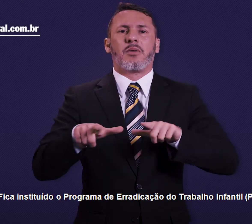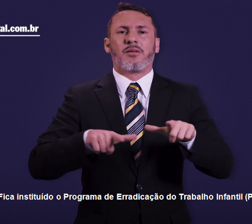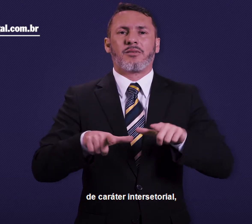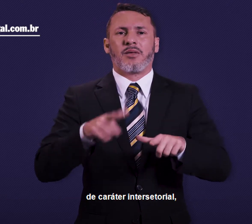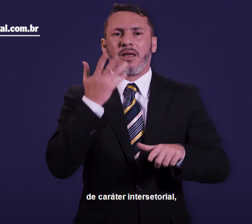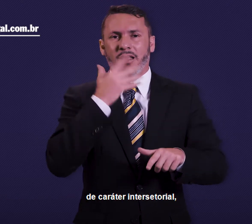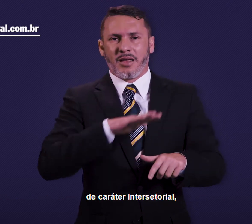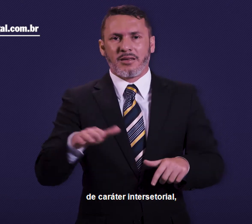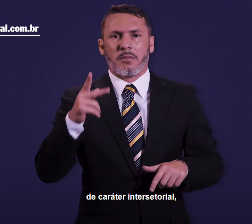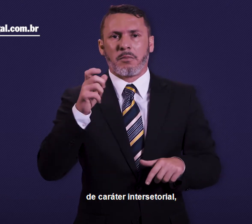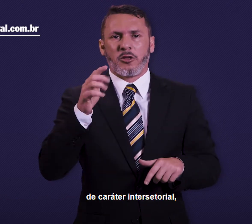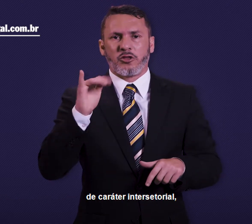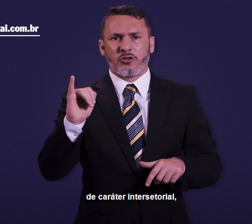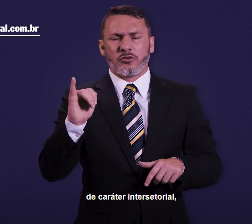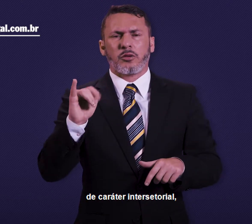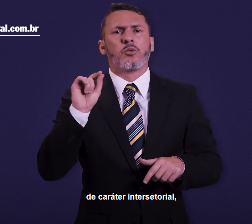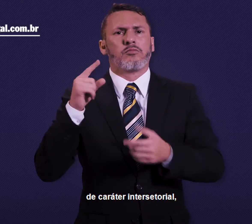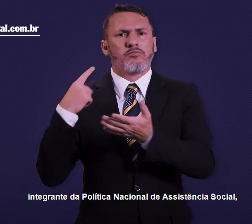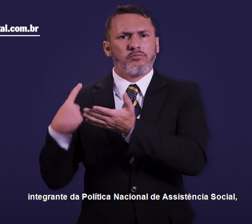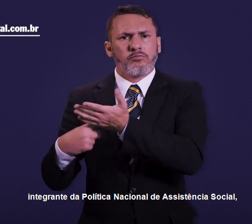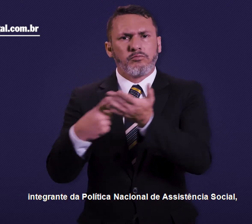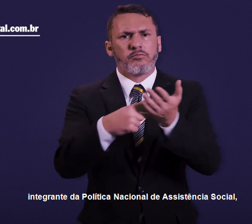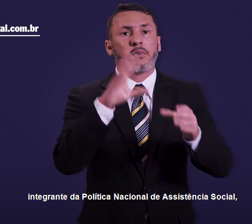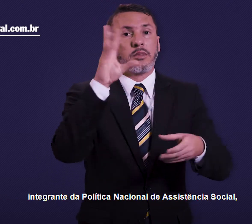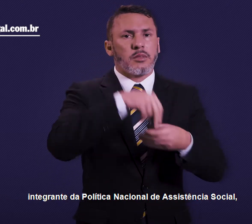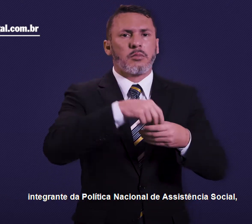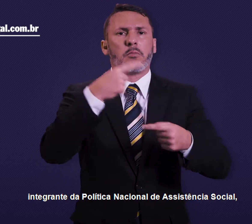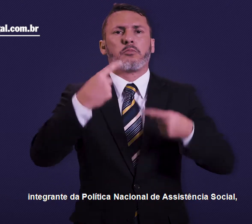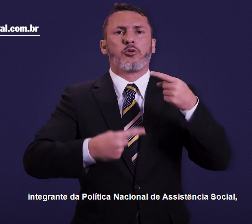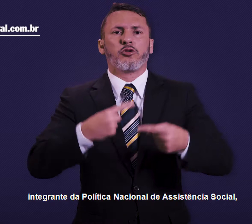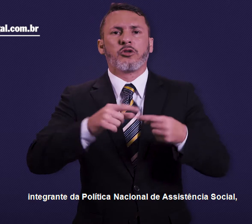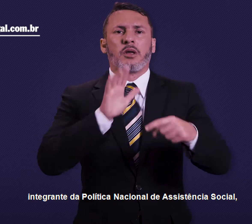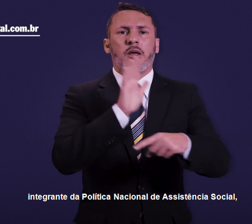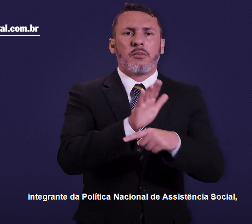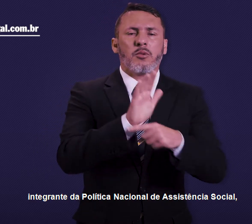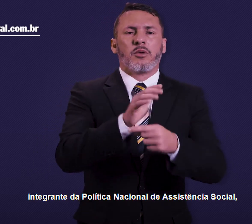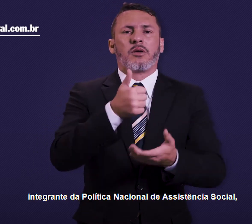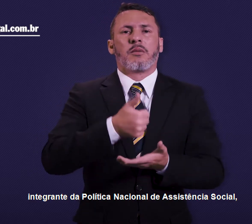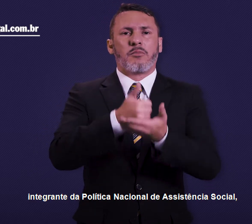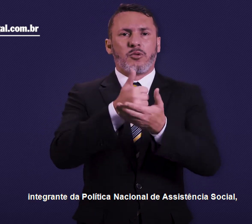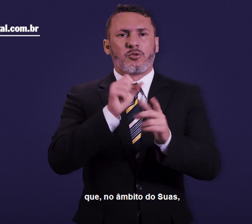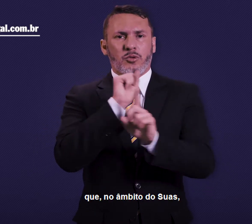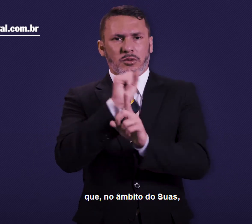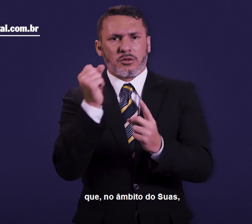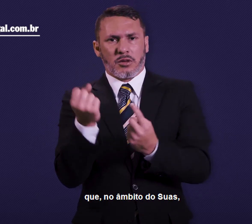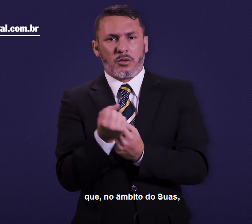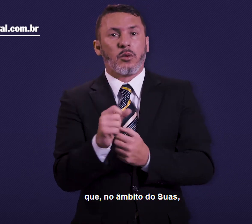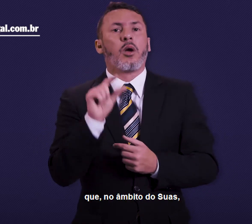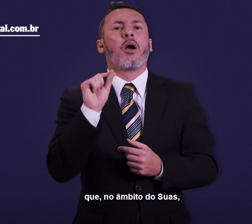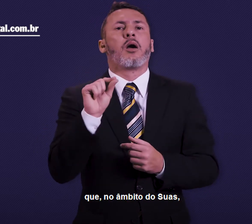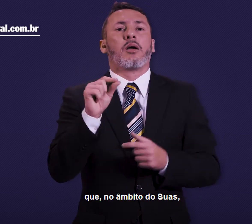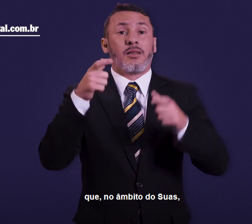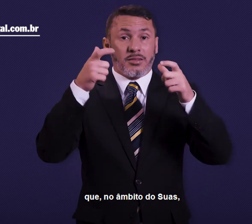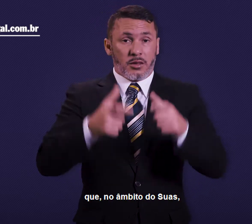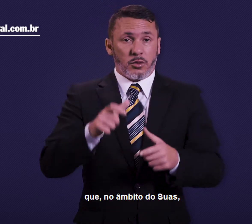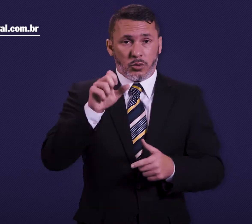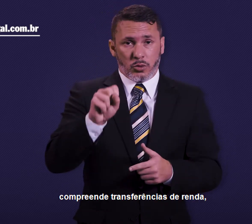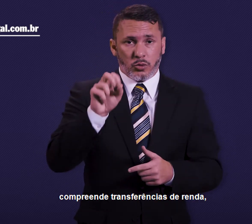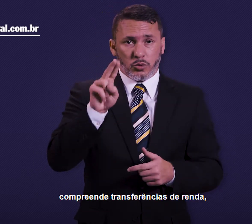de caráter intersetorial integrante da Política Nacional de Assistência Social, que, no âmbito do SUAS,